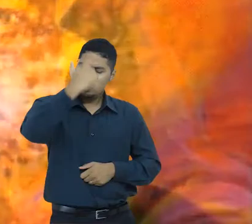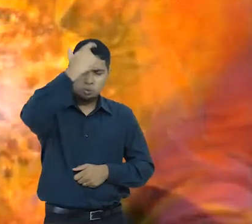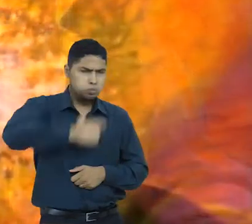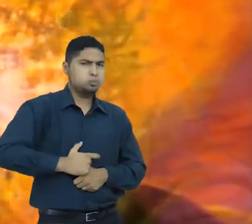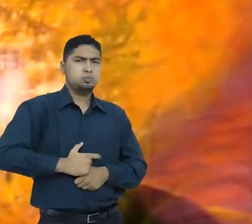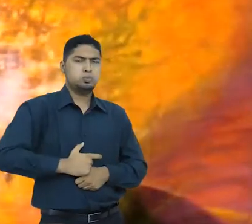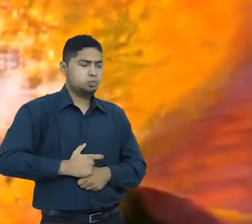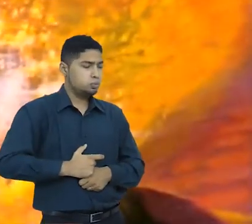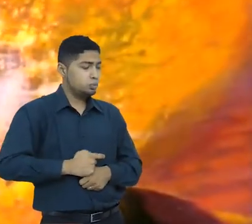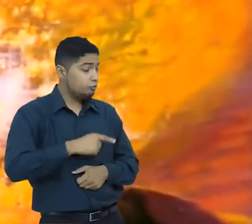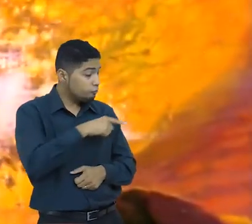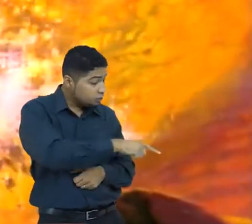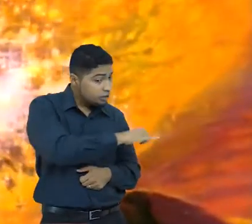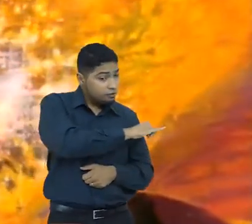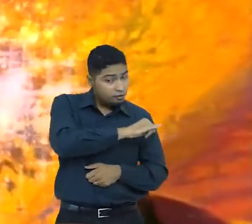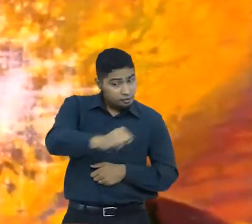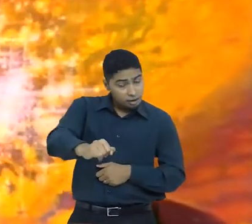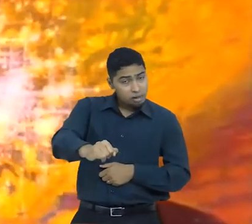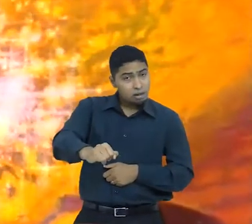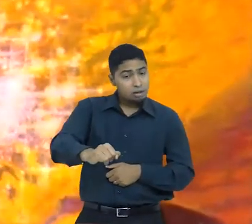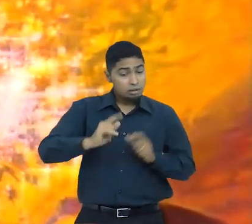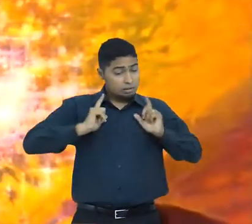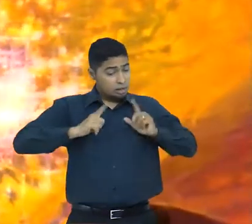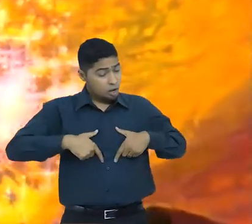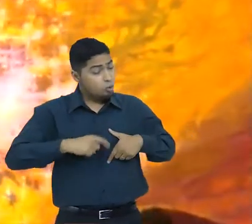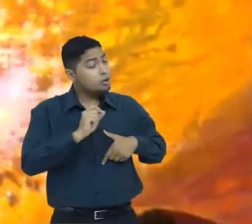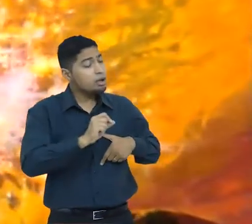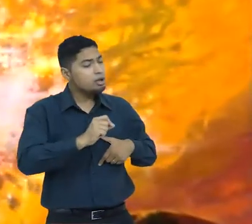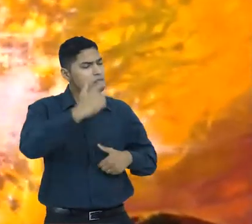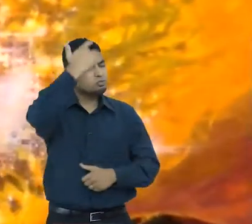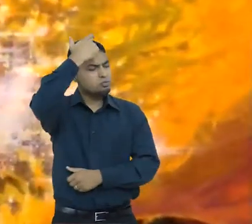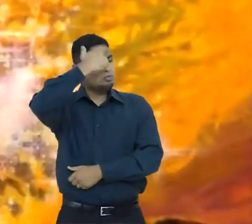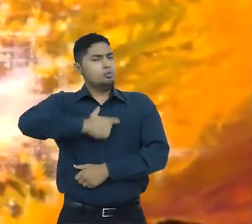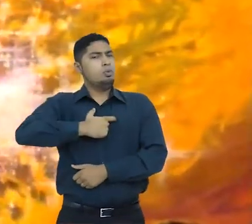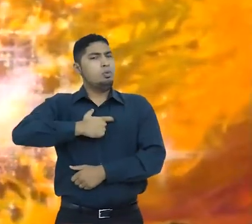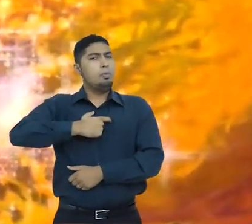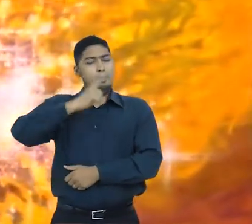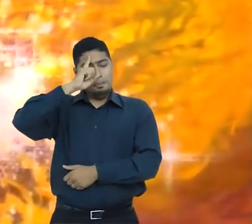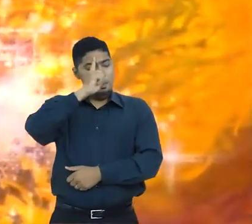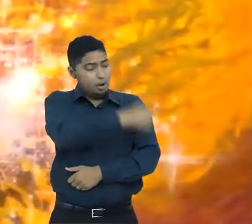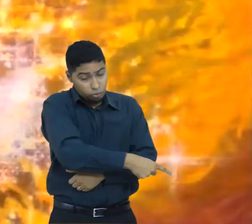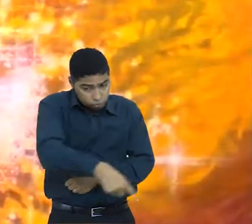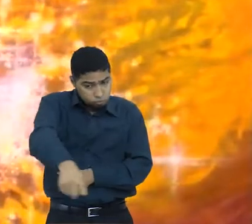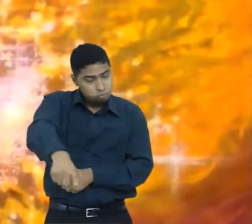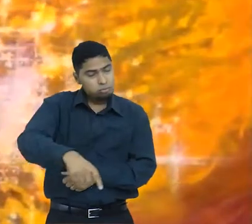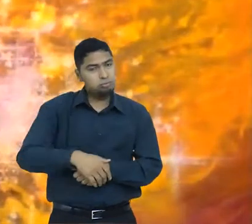Eu sou o que sou. Você vai dizer aos filhos de Israel: Eu sou, me mandou